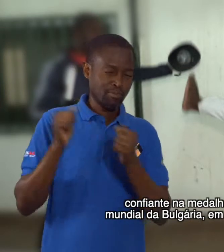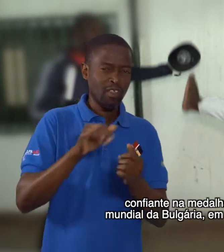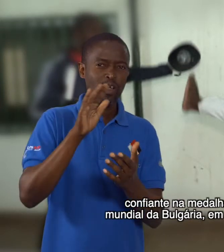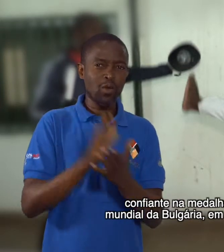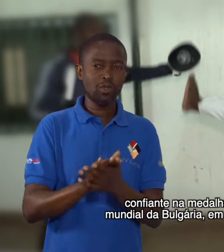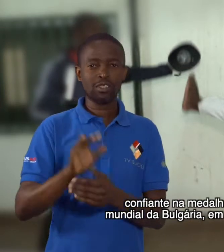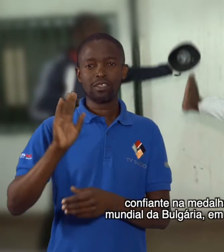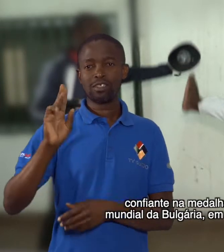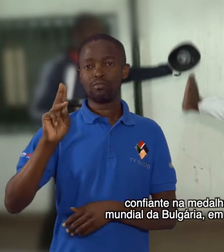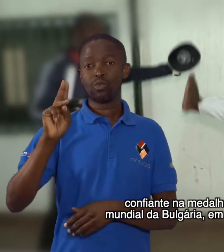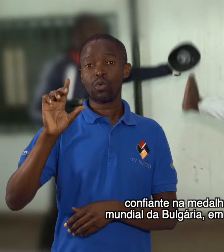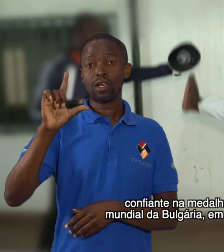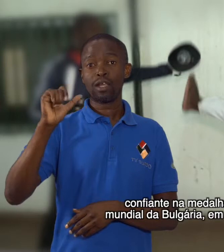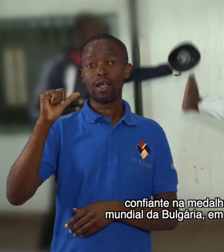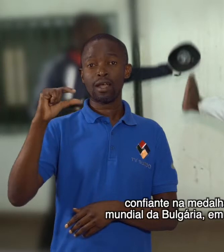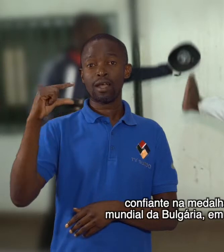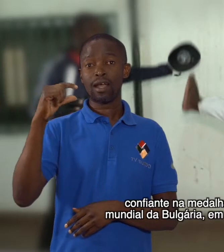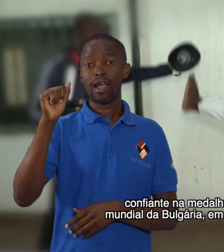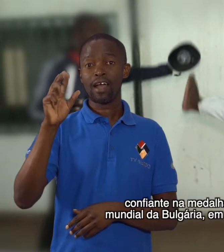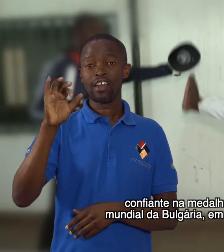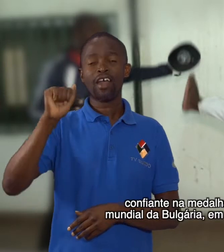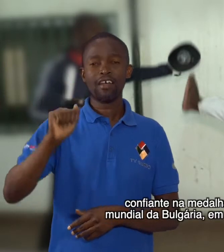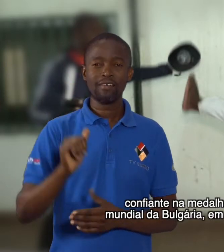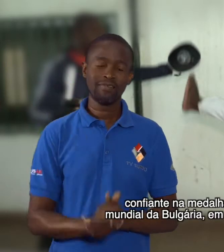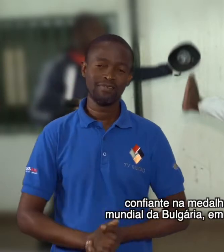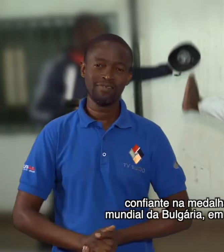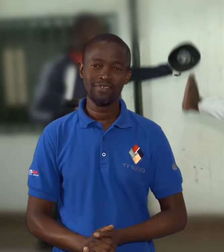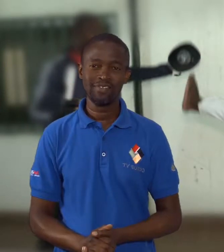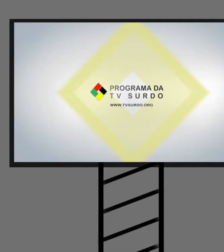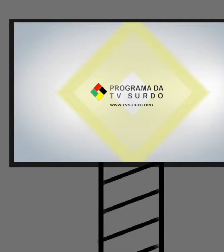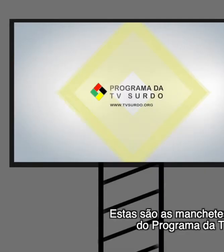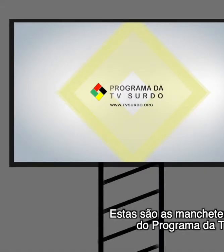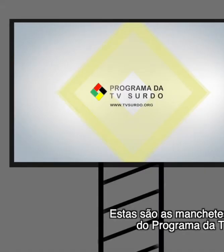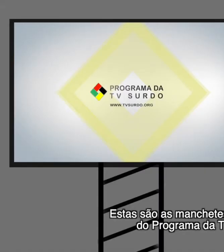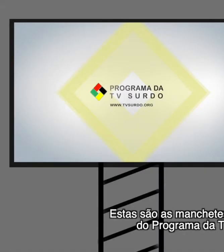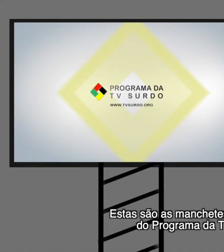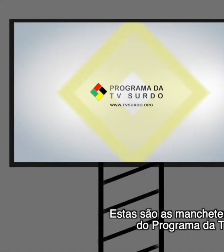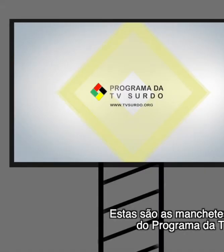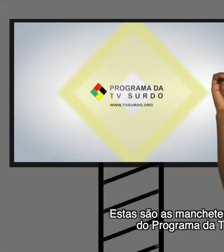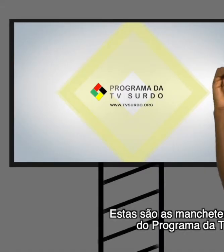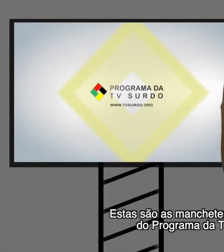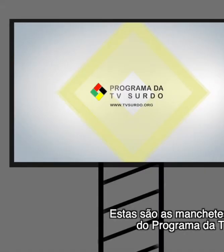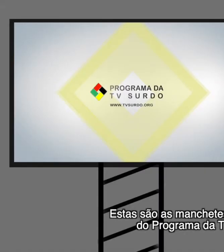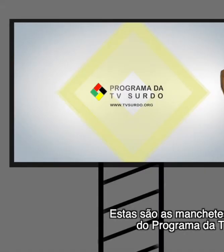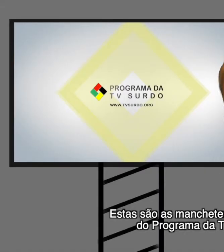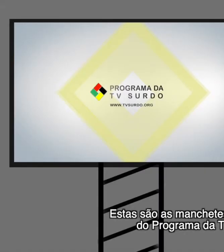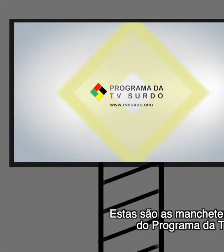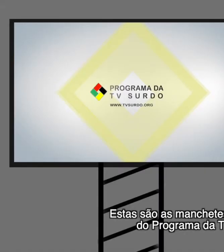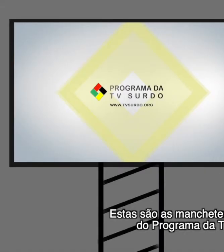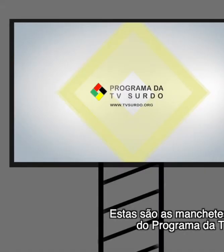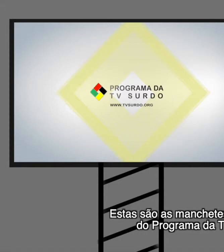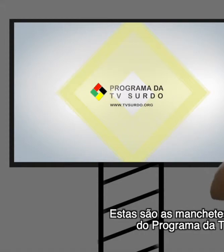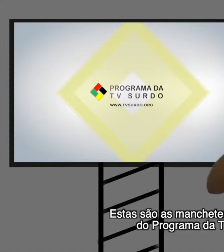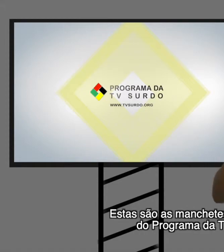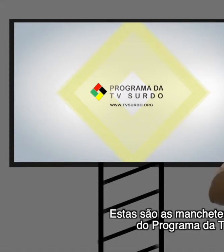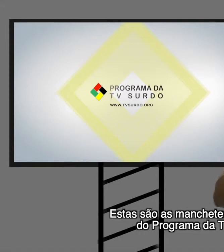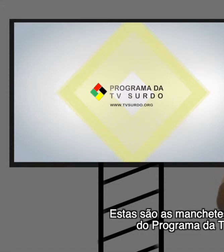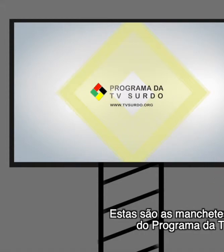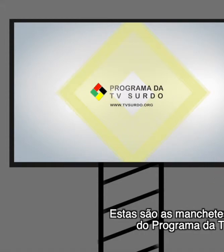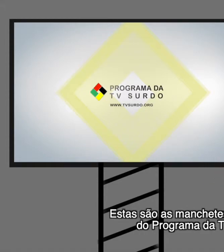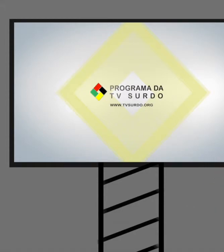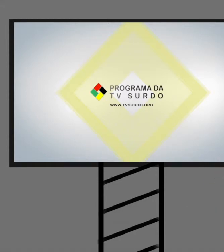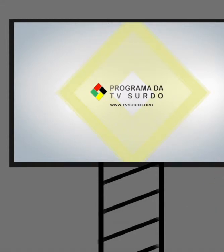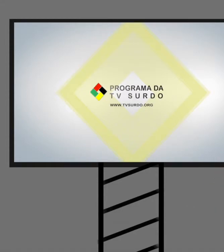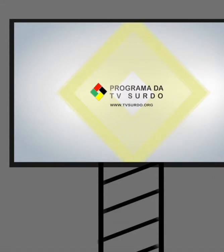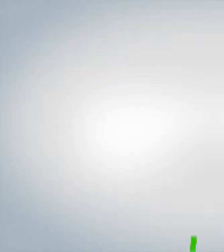na medalha de ouro no Mundial da Bulgária em agosto próximo. Estas são as manchetes desta edição do